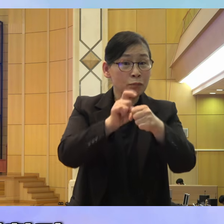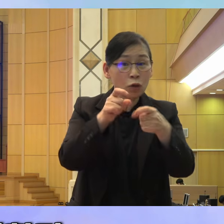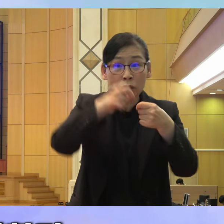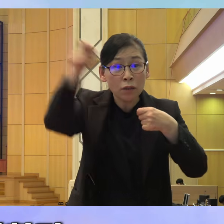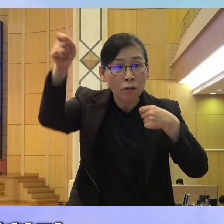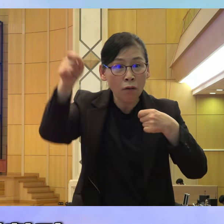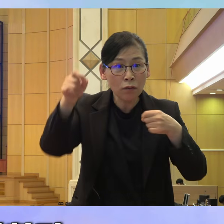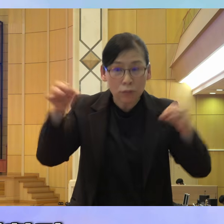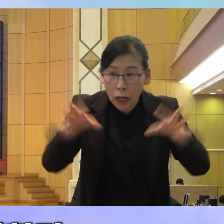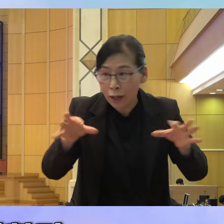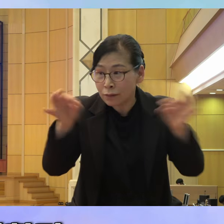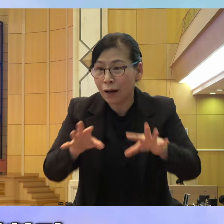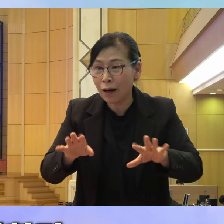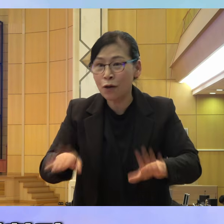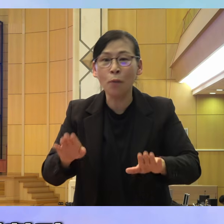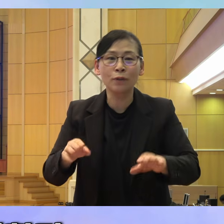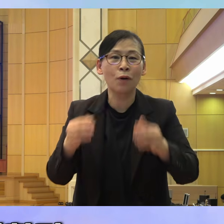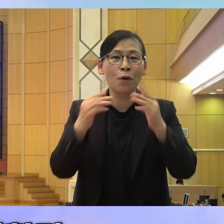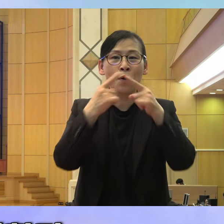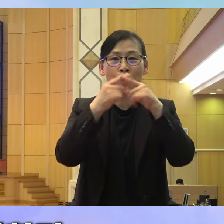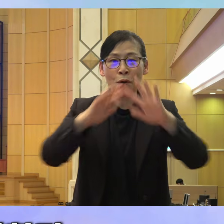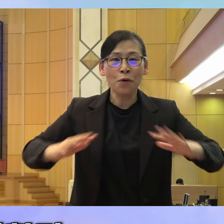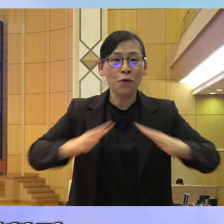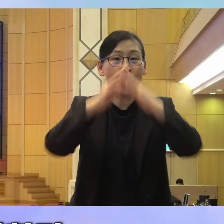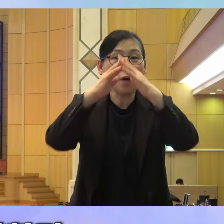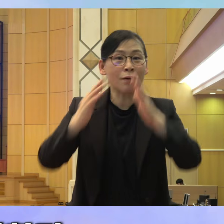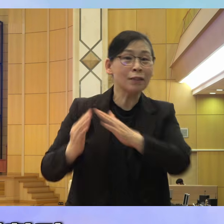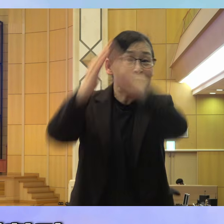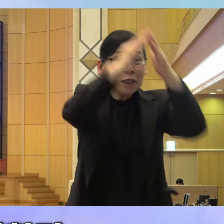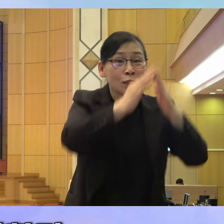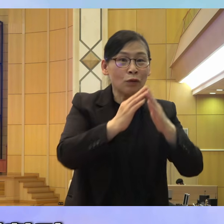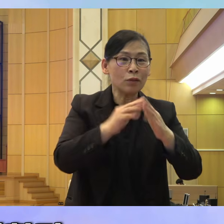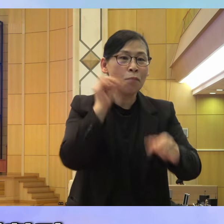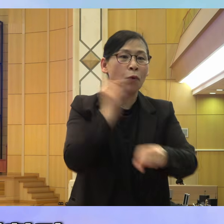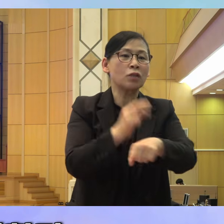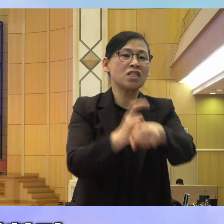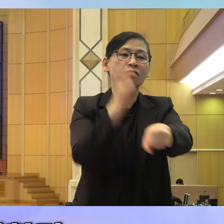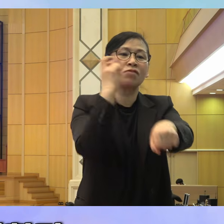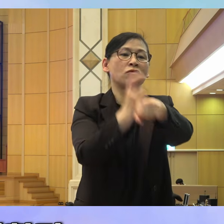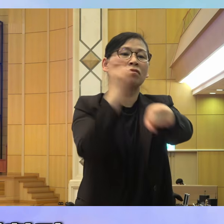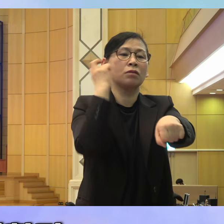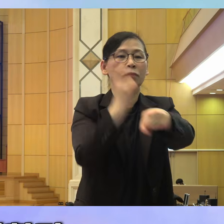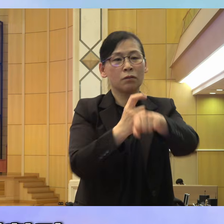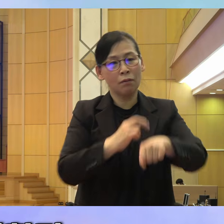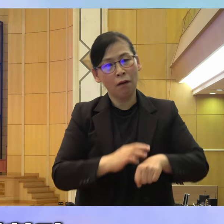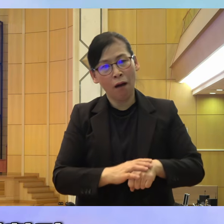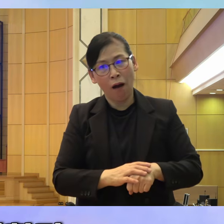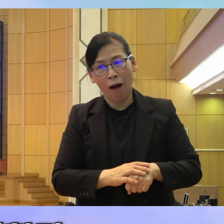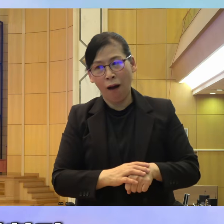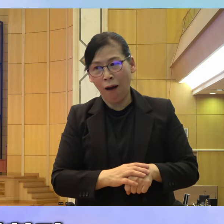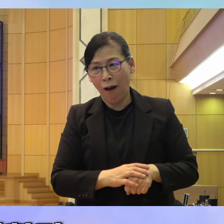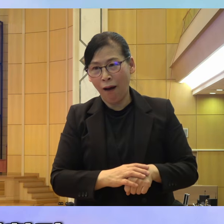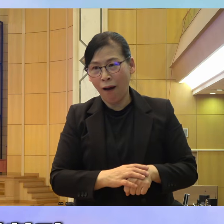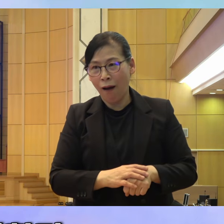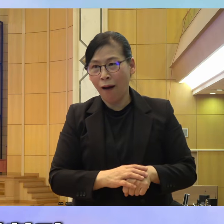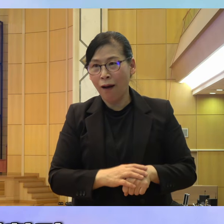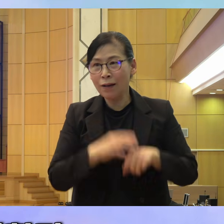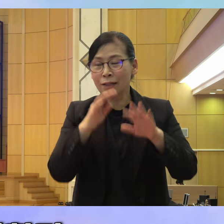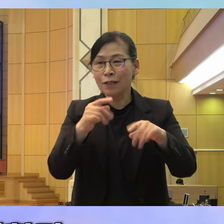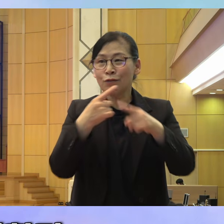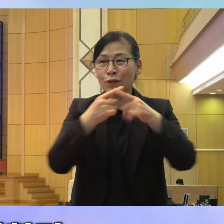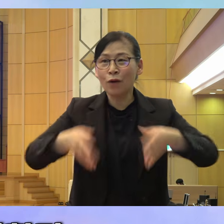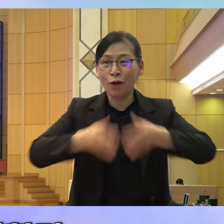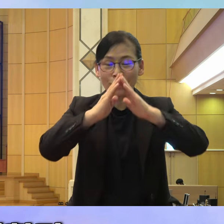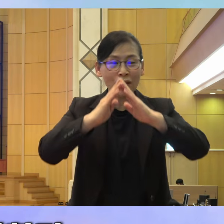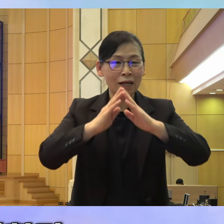우리 교회 진지 얼마 안 된 것도 벌써 20년이 넘었어요. 이 교회 진지가. 예? 우리 교회가 지금